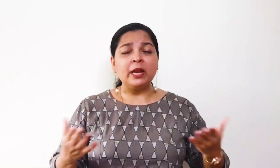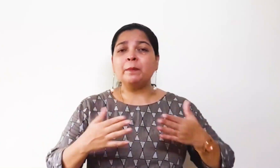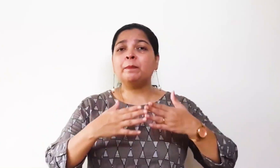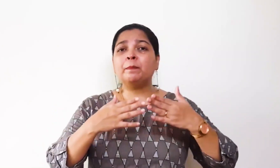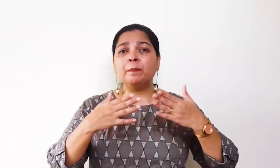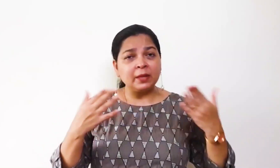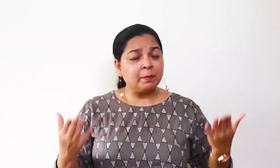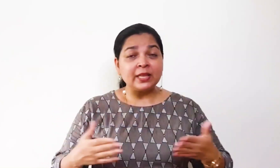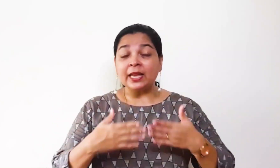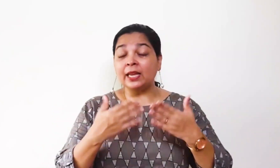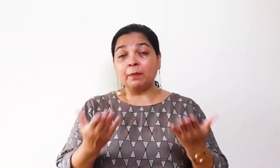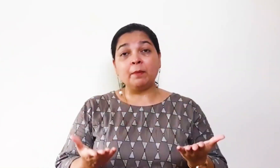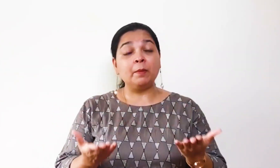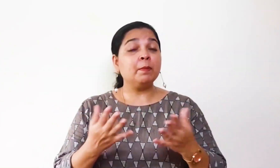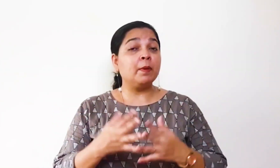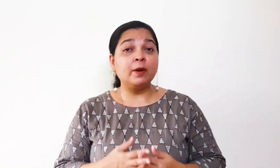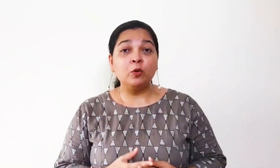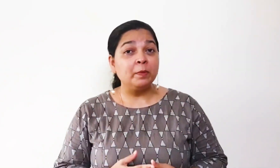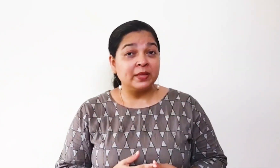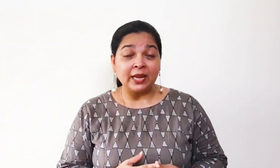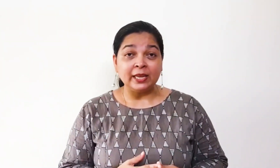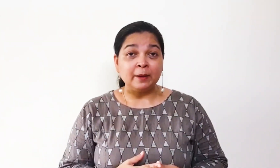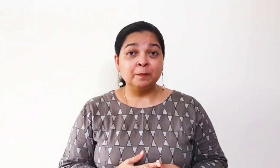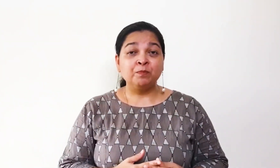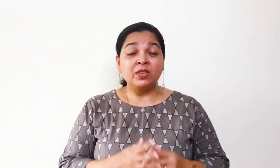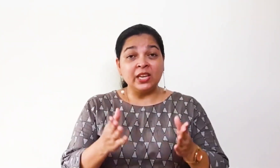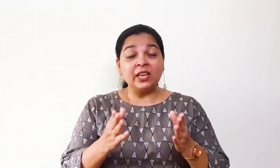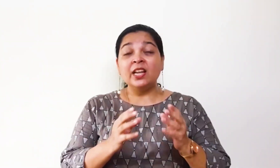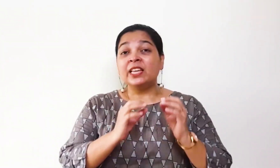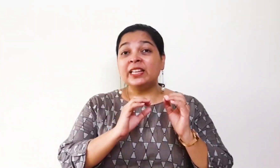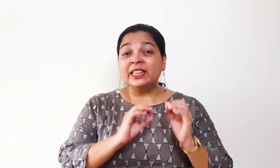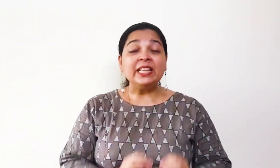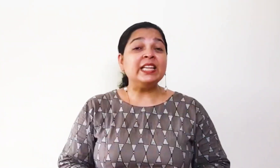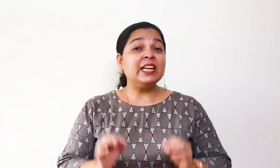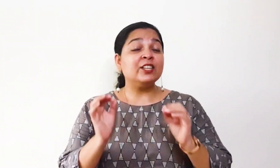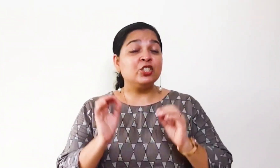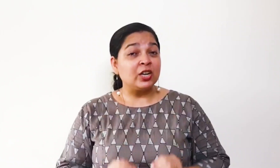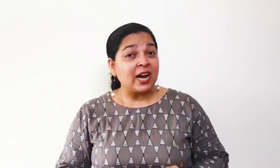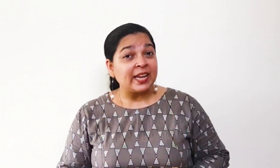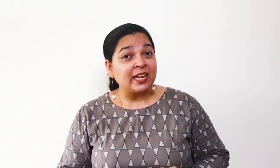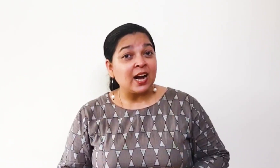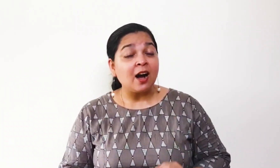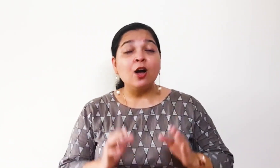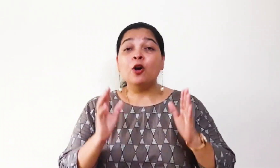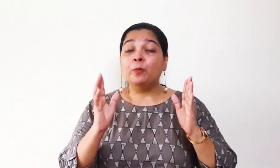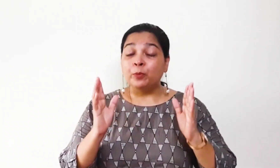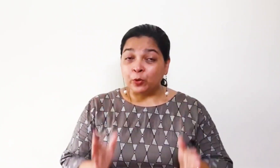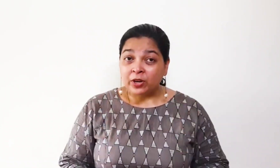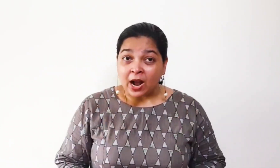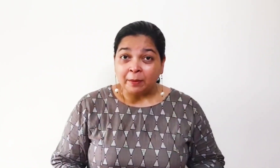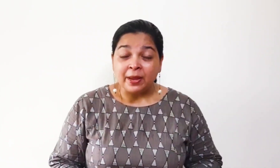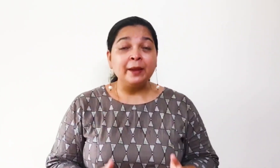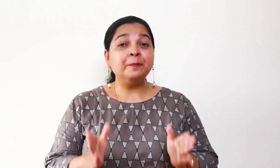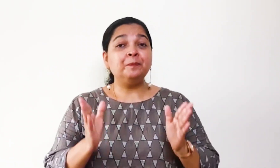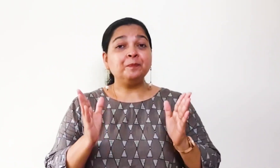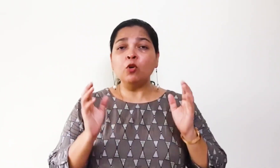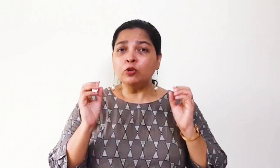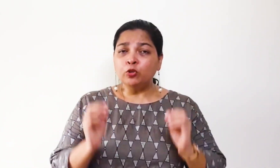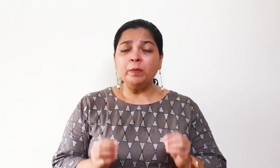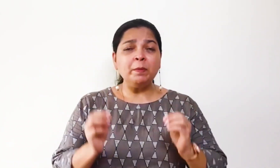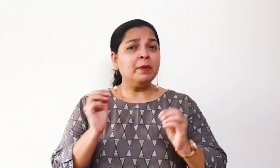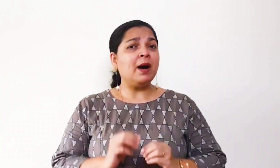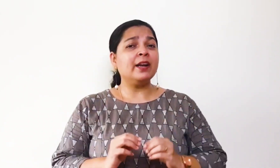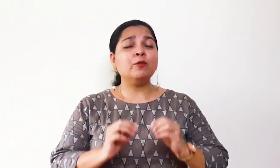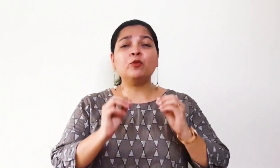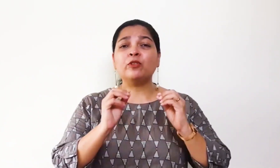स्कूल में, है ना, बताइए अपने मम्मी पापा को भी बताइए कि ये 3 दिन का चंगाई का प्रोग्राम है और